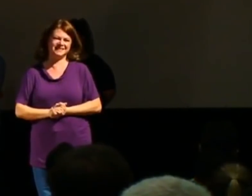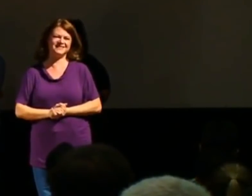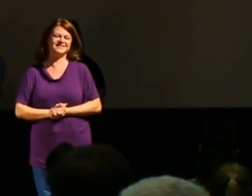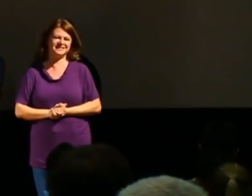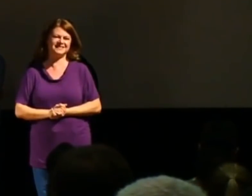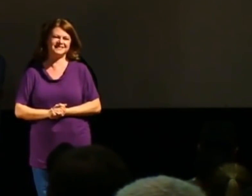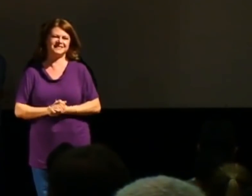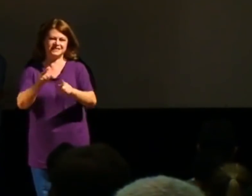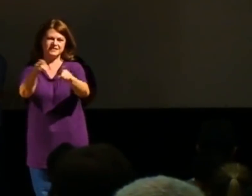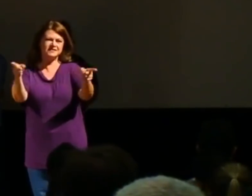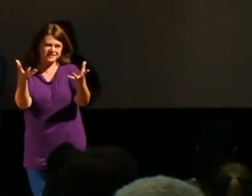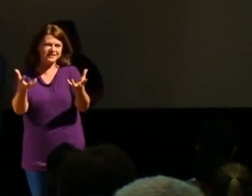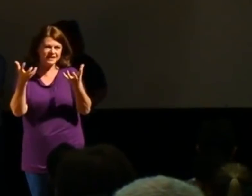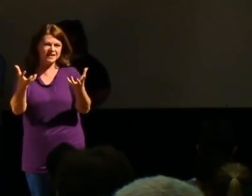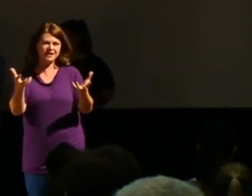Você quer hoje